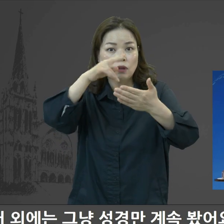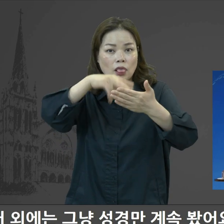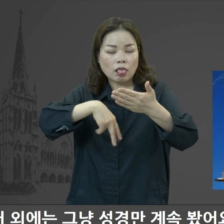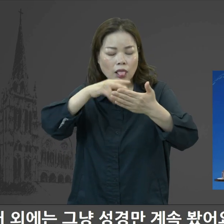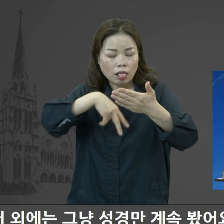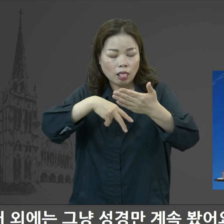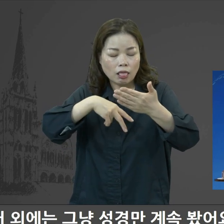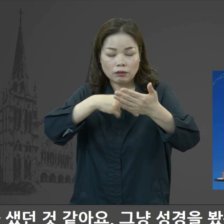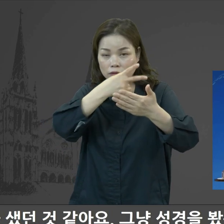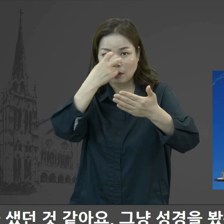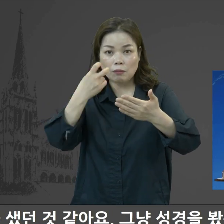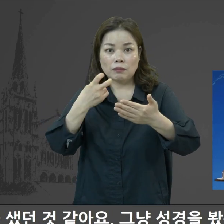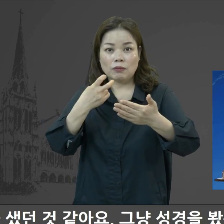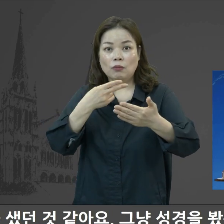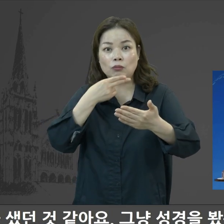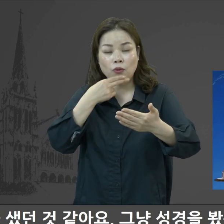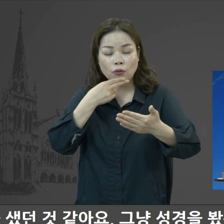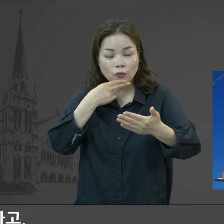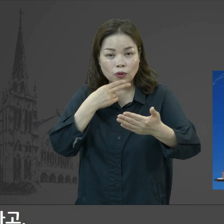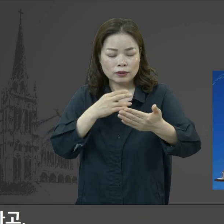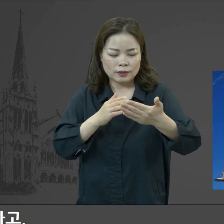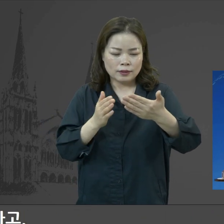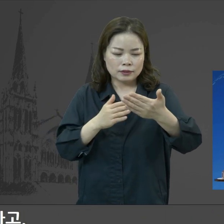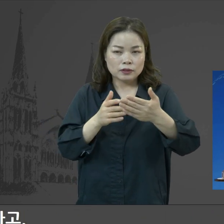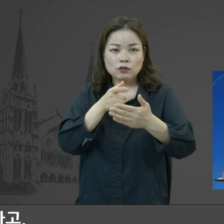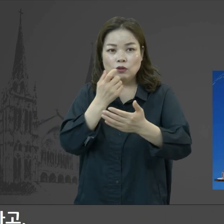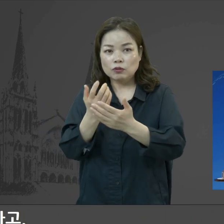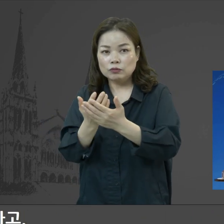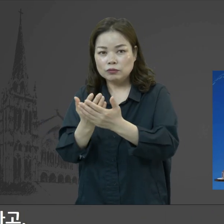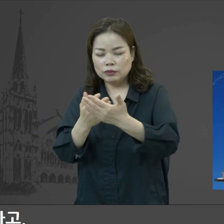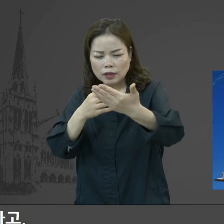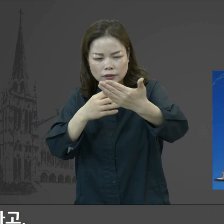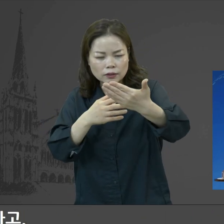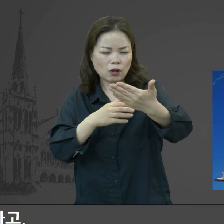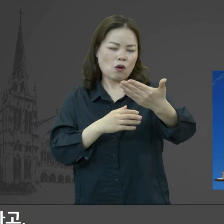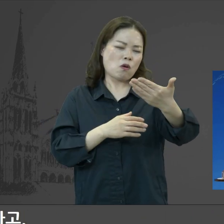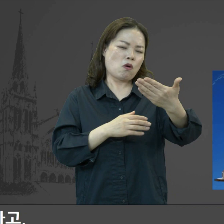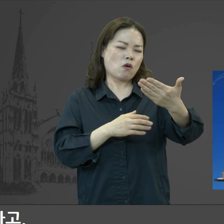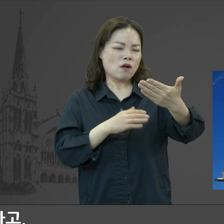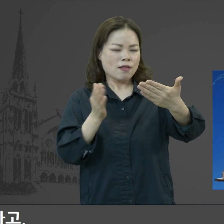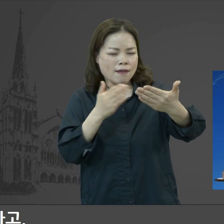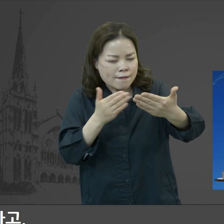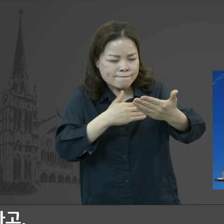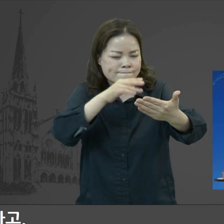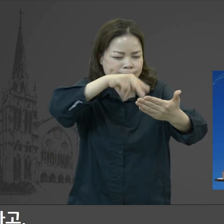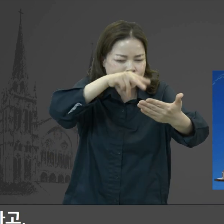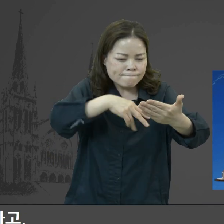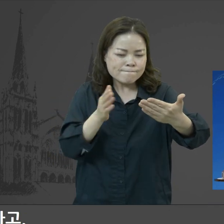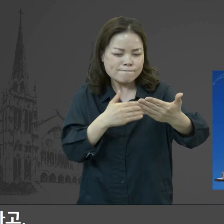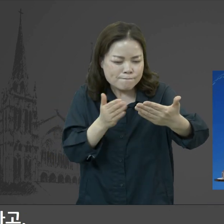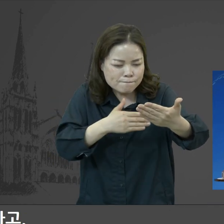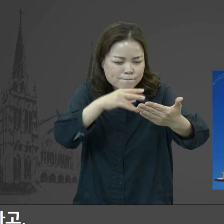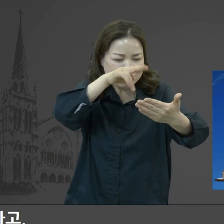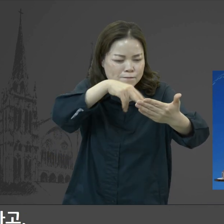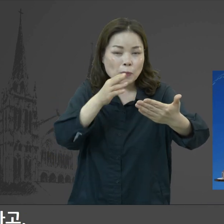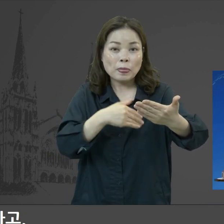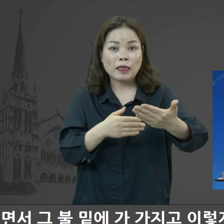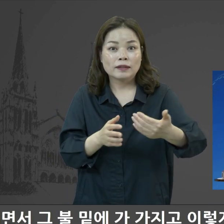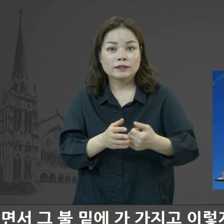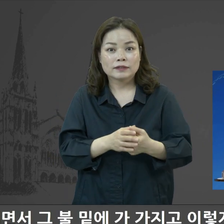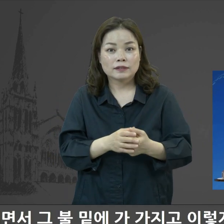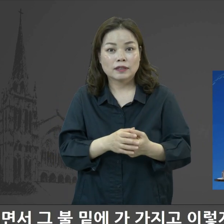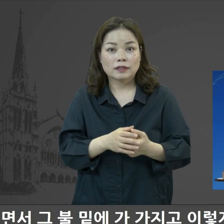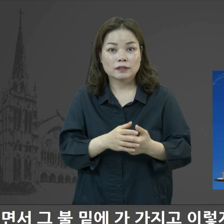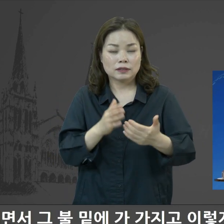밤을 샜어요. 잠도 안 자고. 그러면서 그 불 밑에 가가지고 이렇게 하면서 계속 제가 성경을 계속